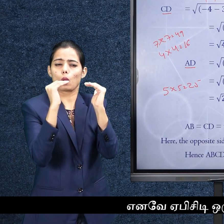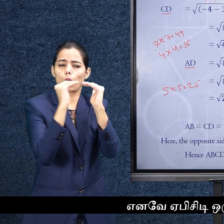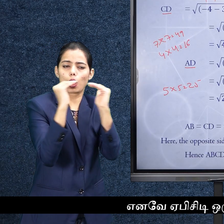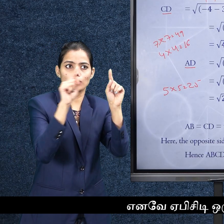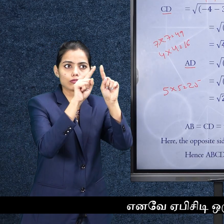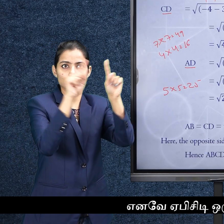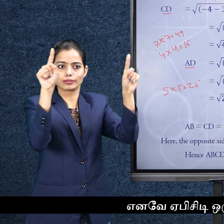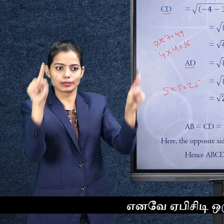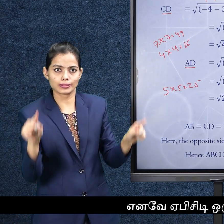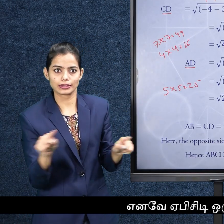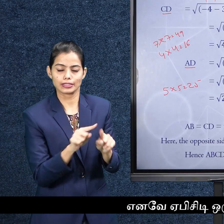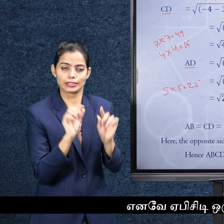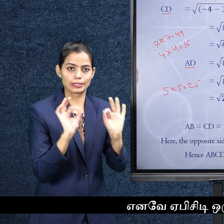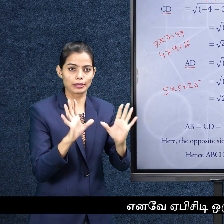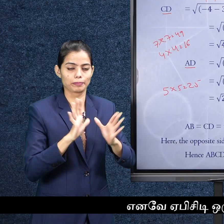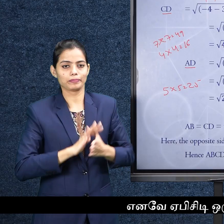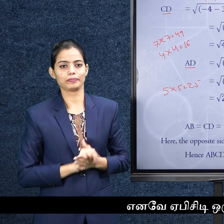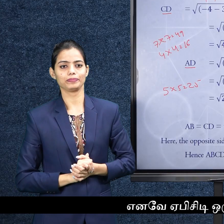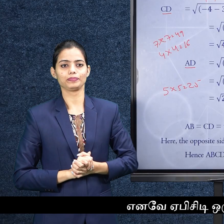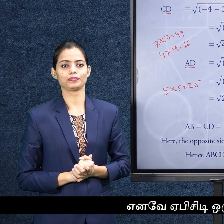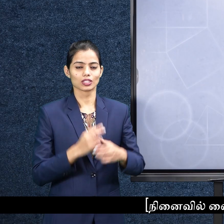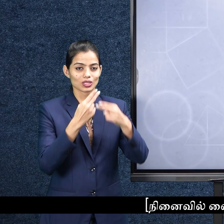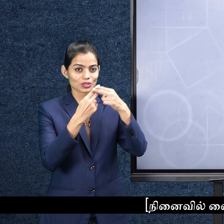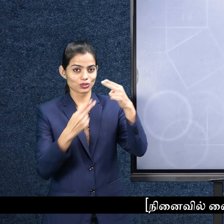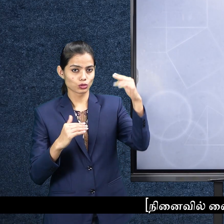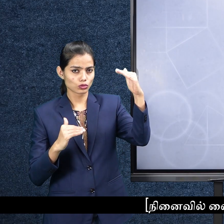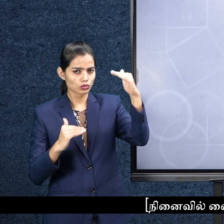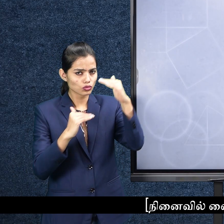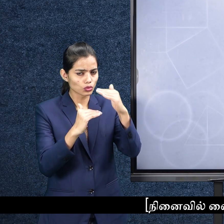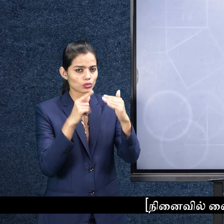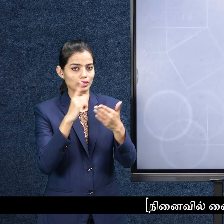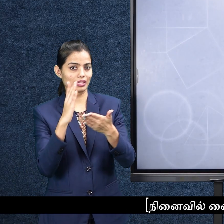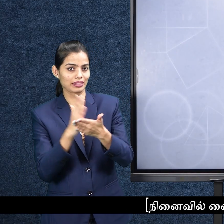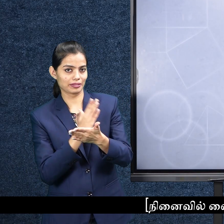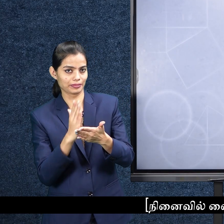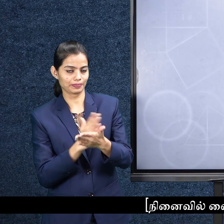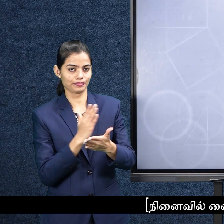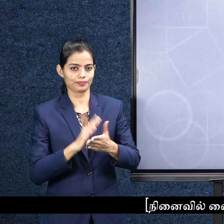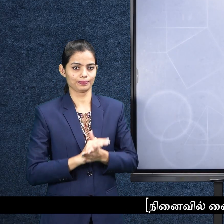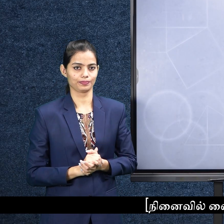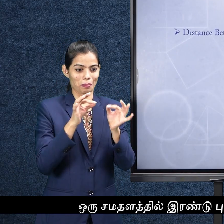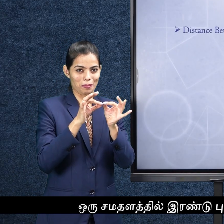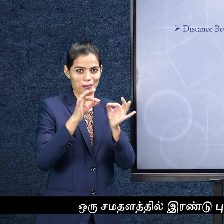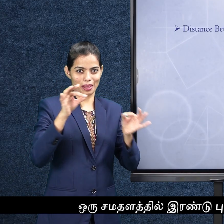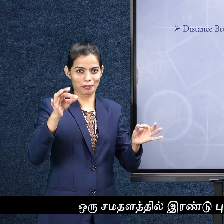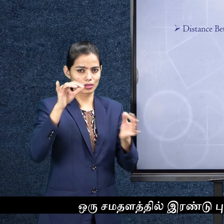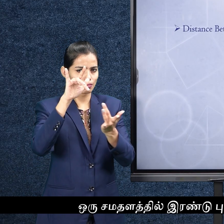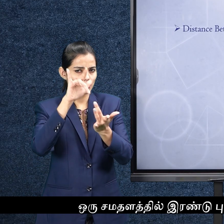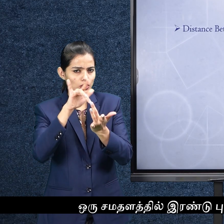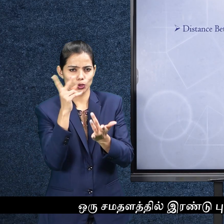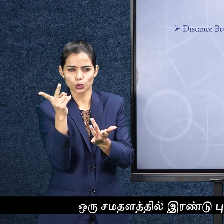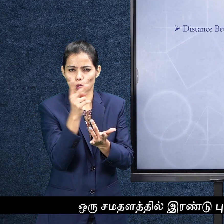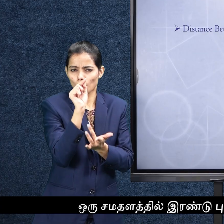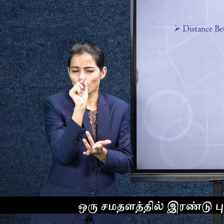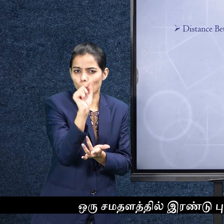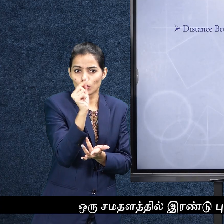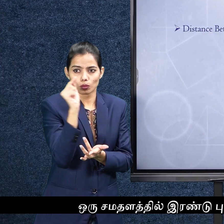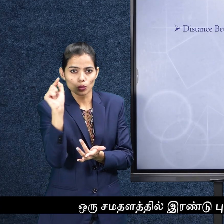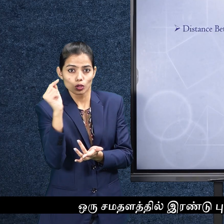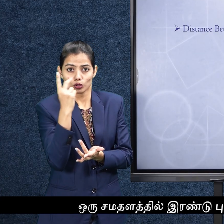ஒரு இணையான வரைபடம். நினைவில் வைத்துக் கொள்ளுங்கள், ஒரு சமதளத்தில் 2 புள்ளிகளுக்கு இடையே